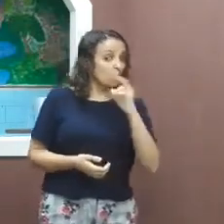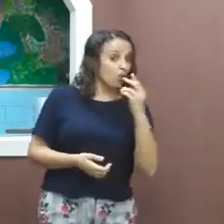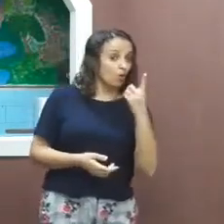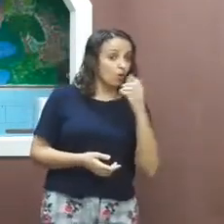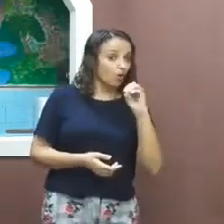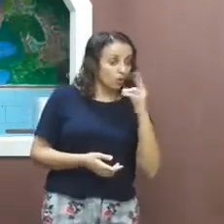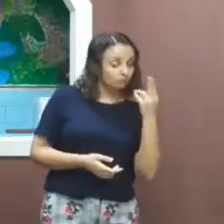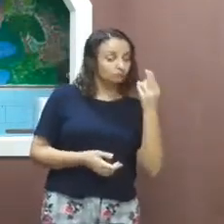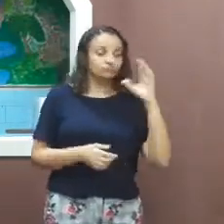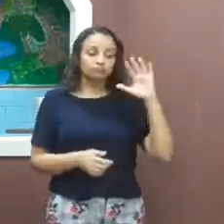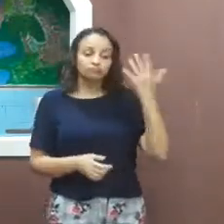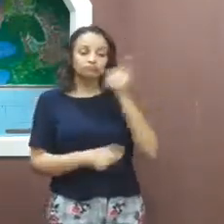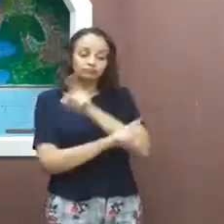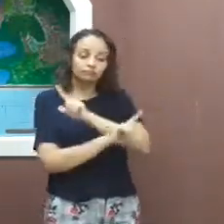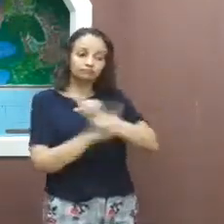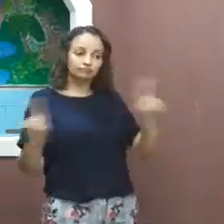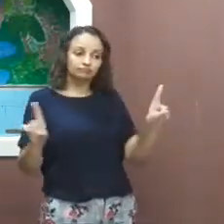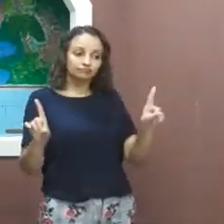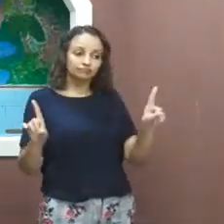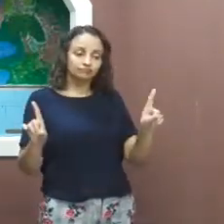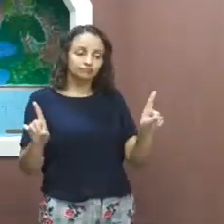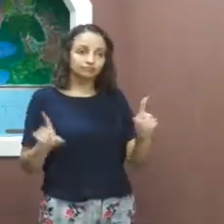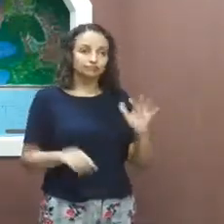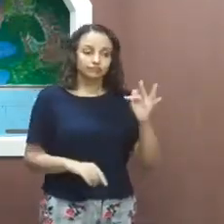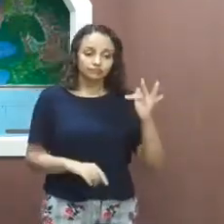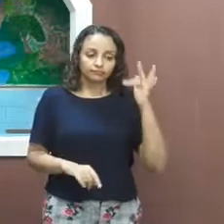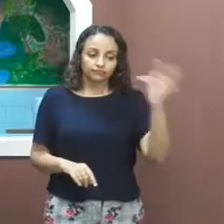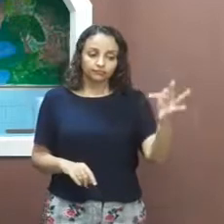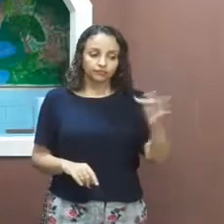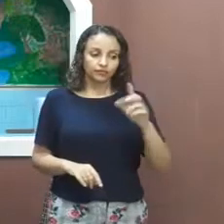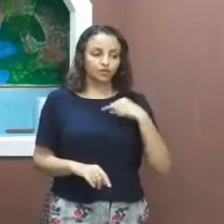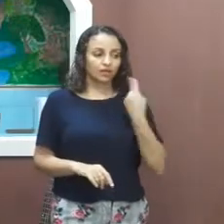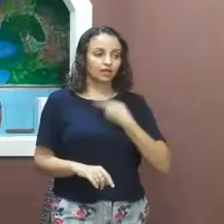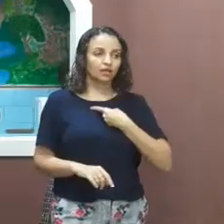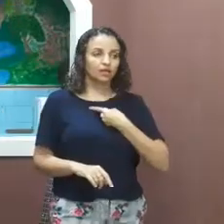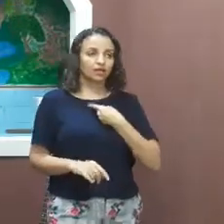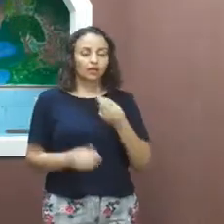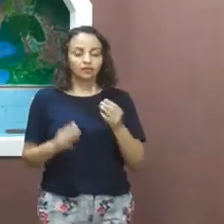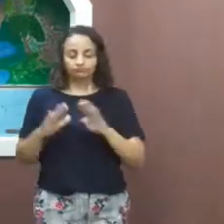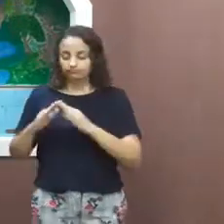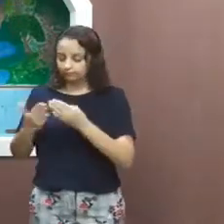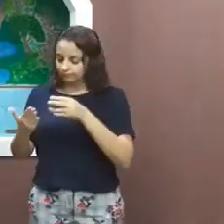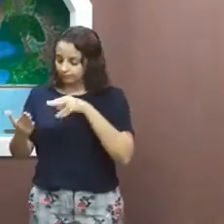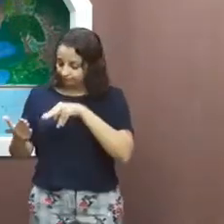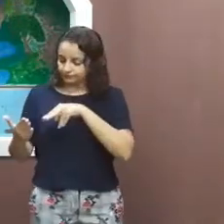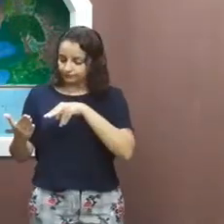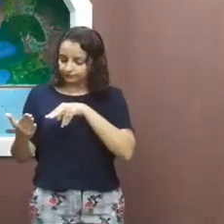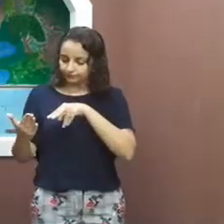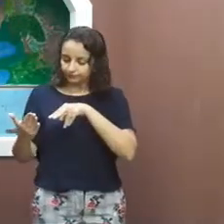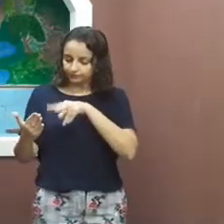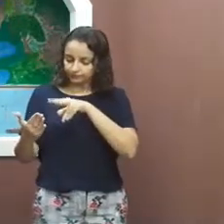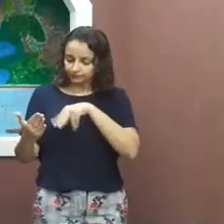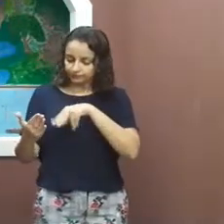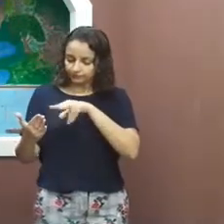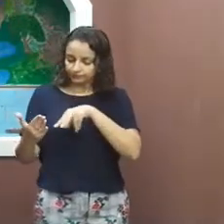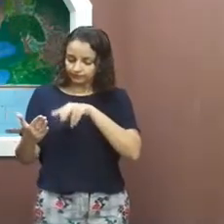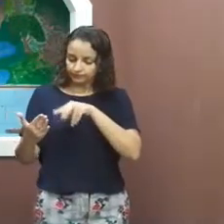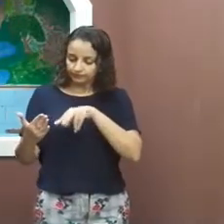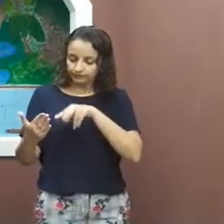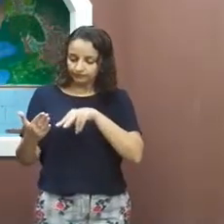vai acontecer num futuro próximo. Aí nós voltamos à palavra de Deus,